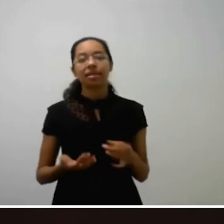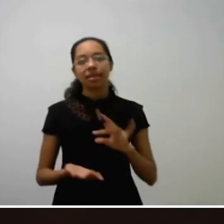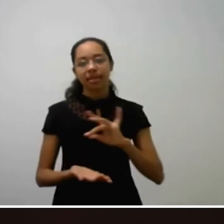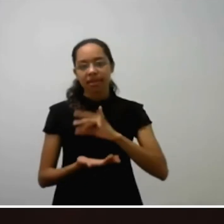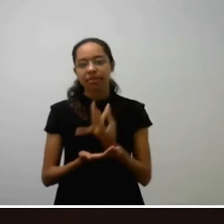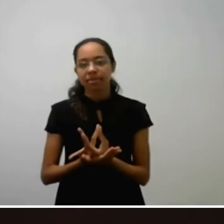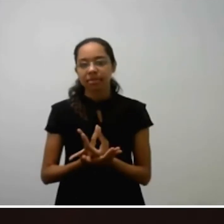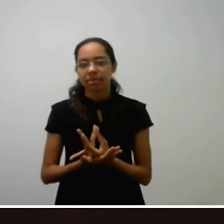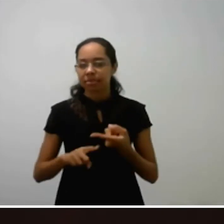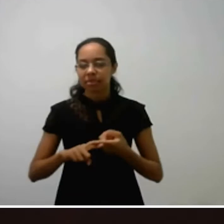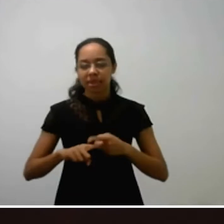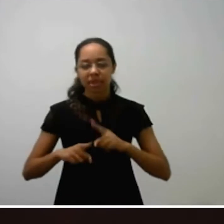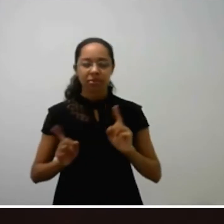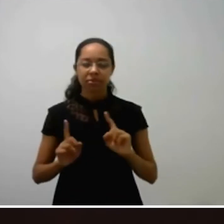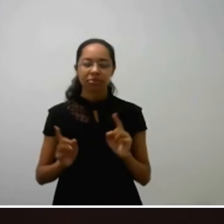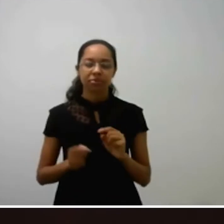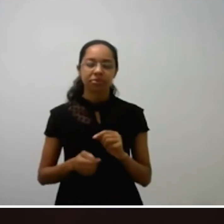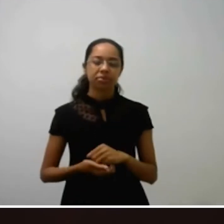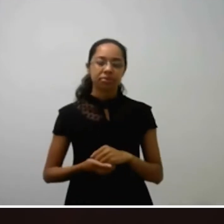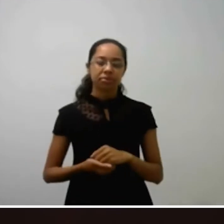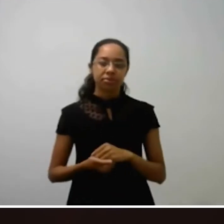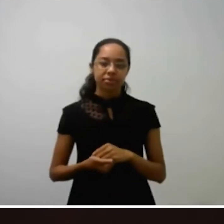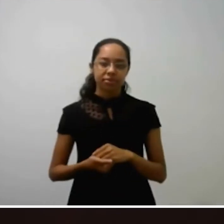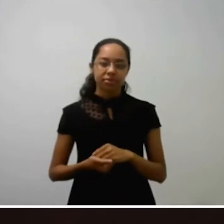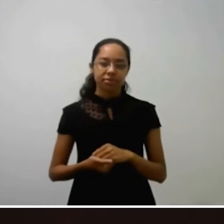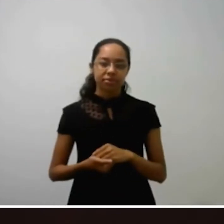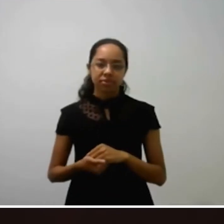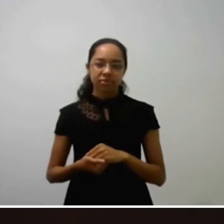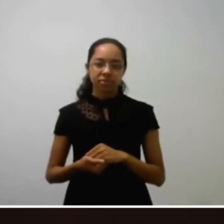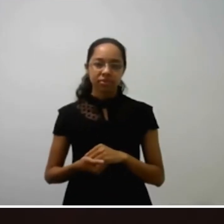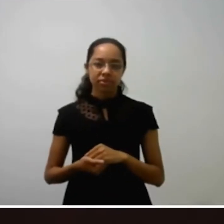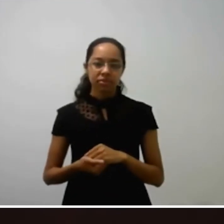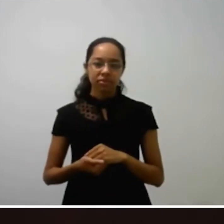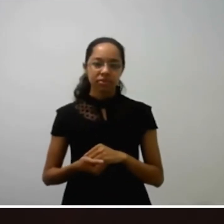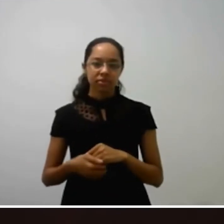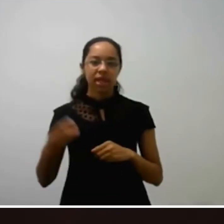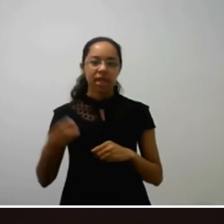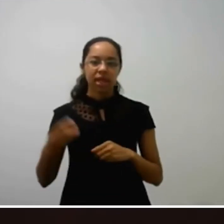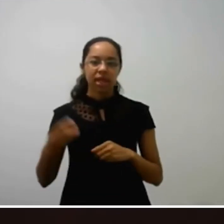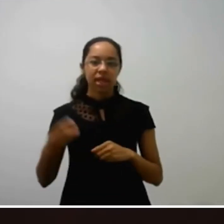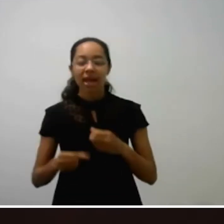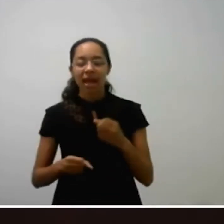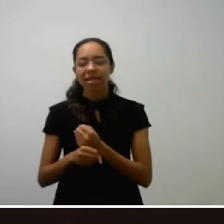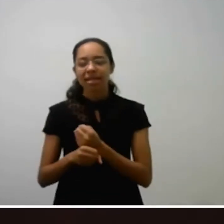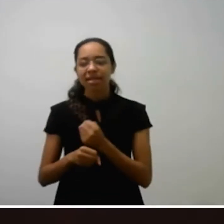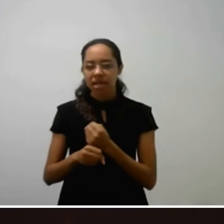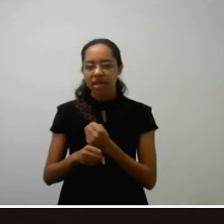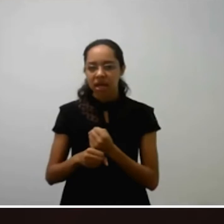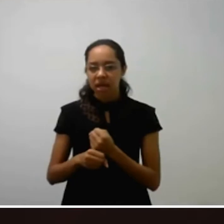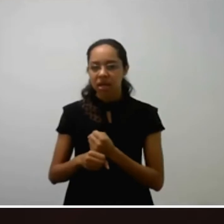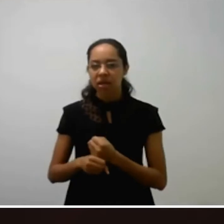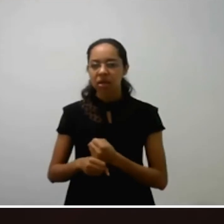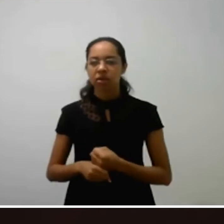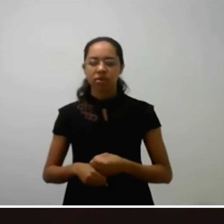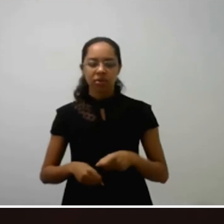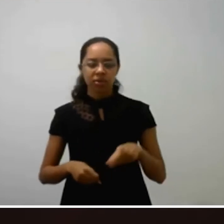Durante 3 anos, depois da sua primeira condenação, Pedro Valdo, por volta do ano